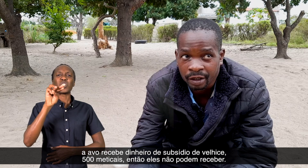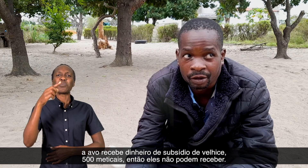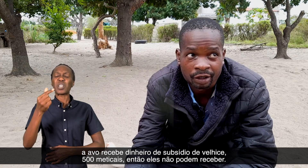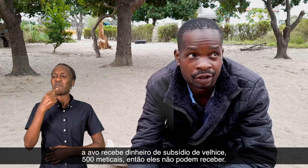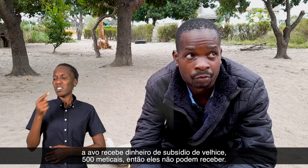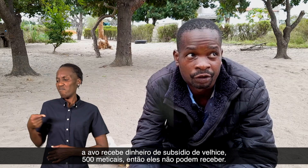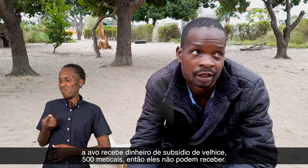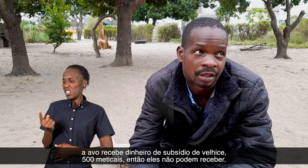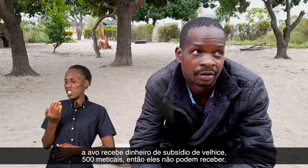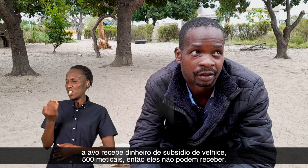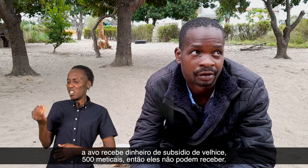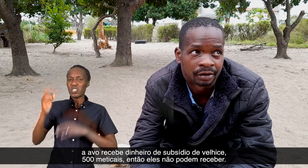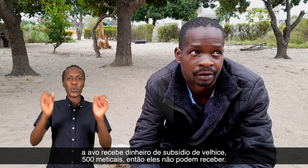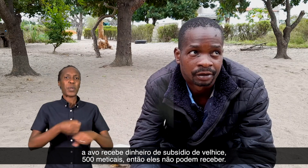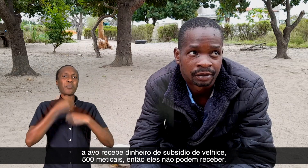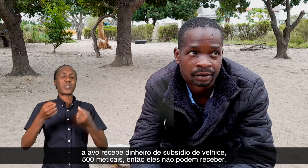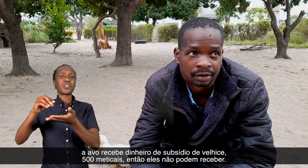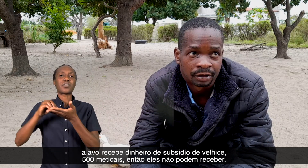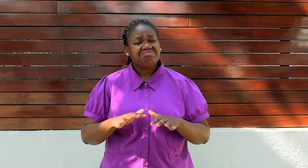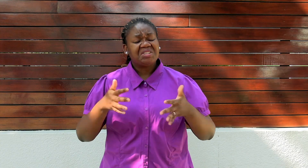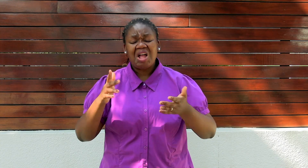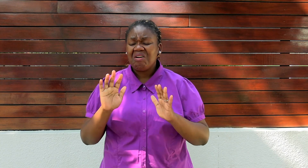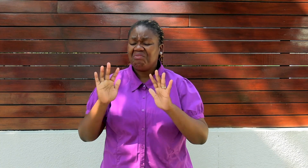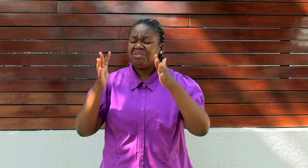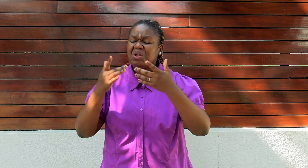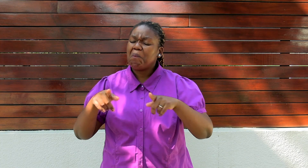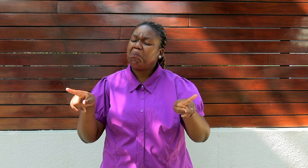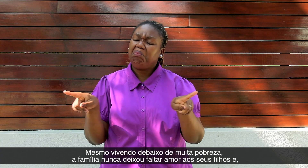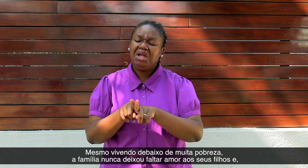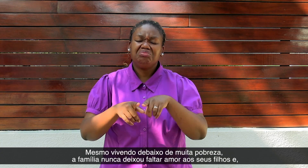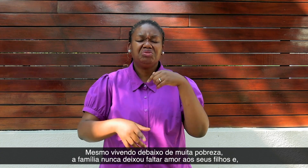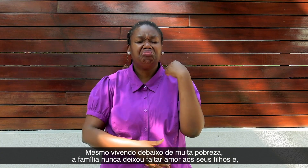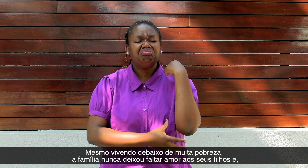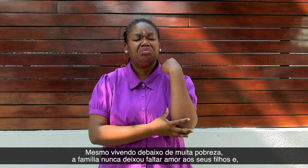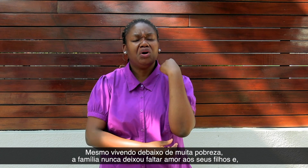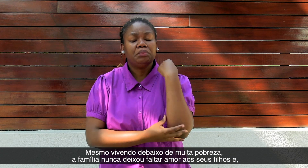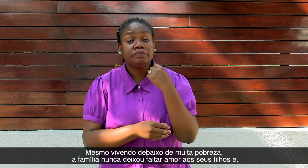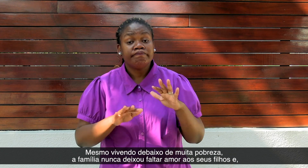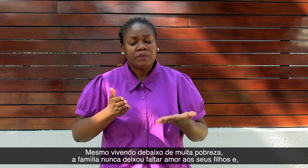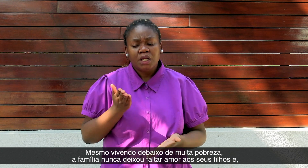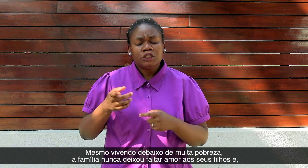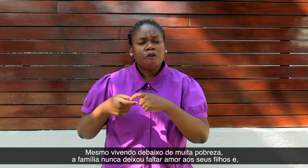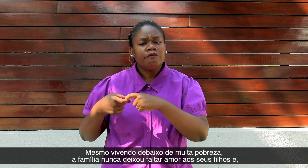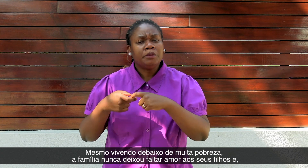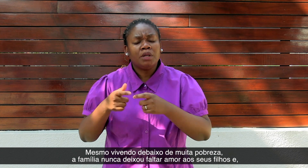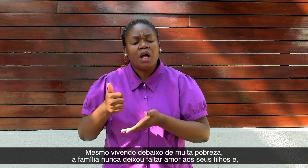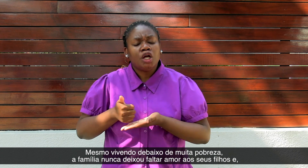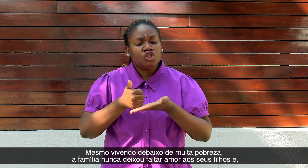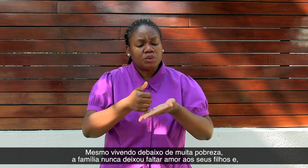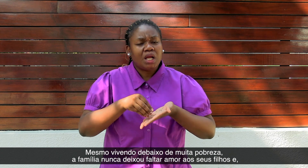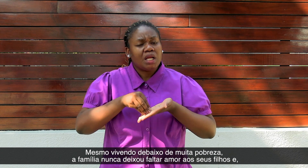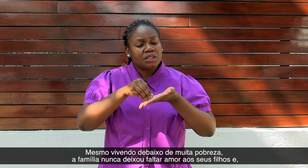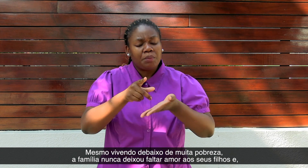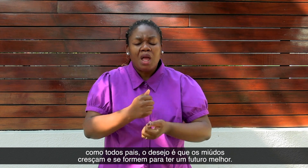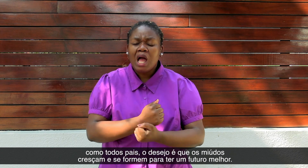Agora eles não podem receber. Mesmo Vivendo debaixo de muita pobreza, a família nunca